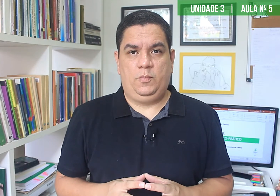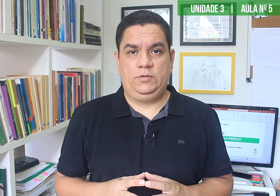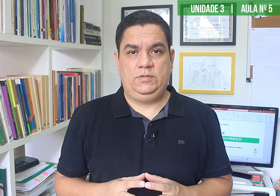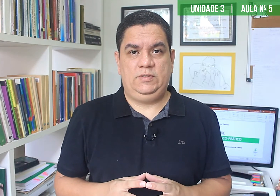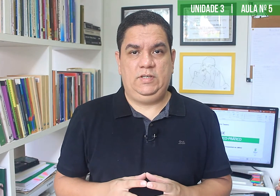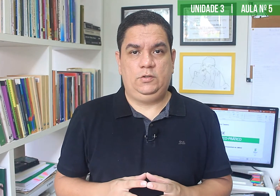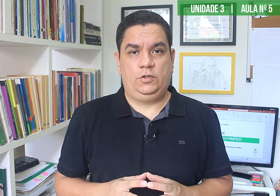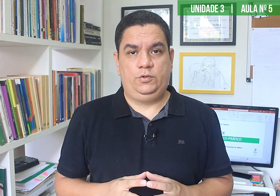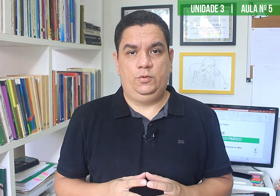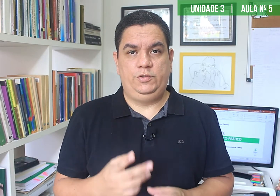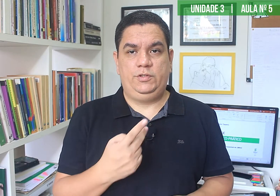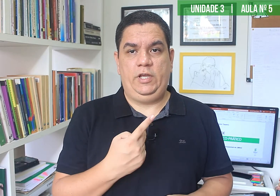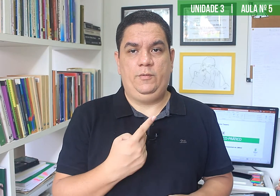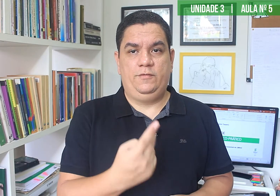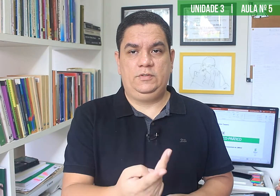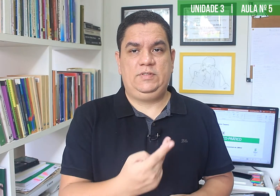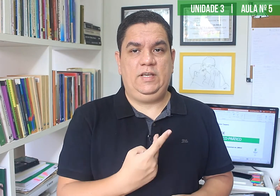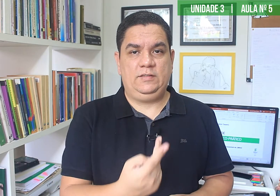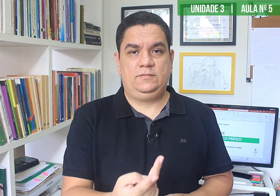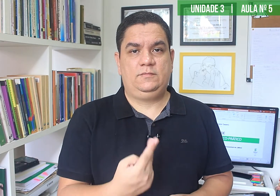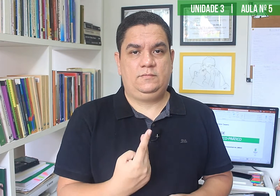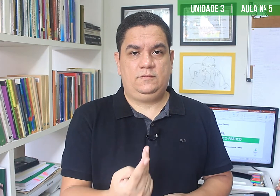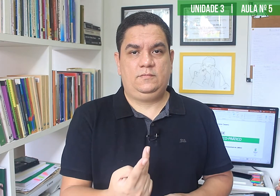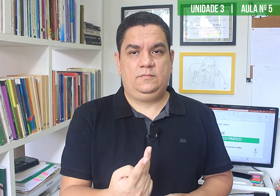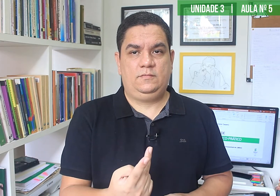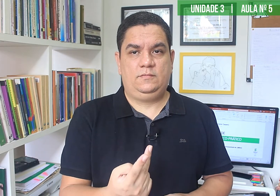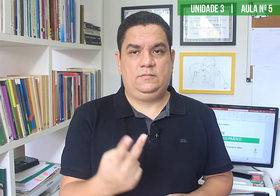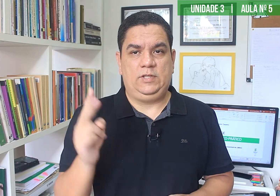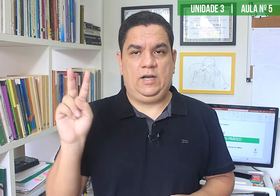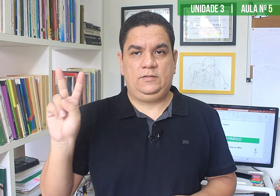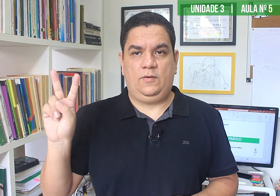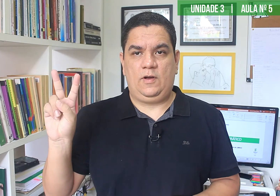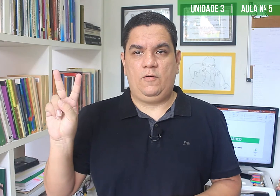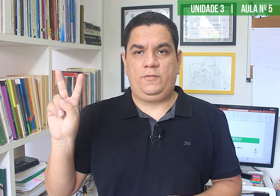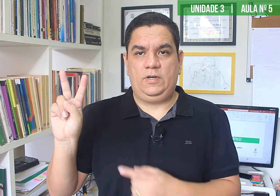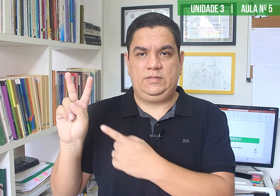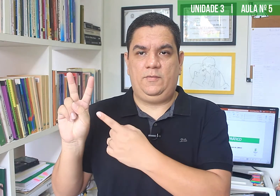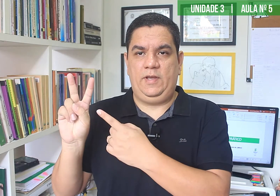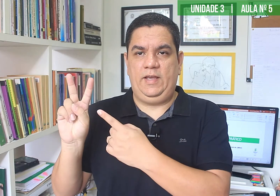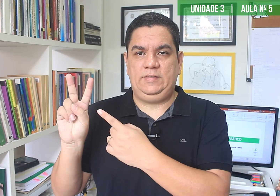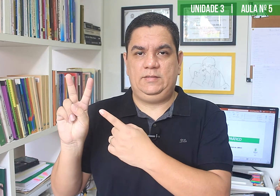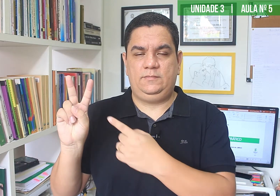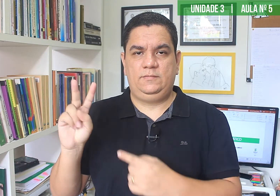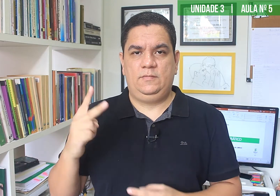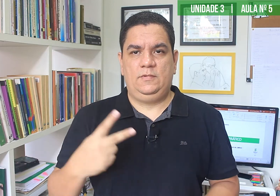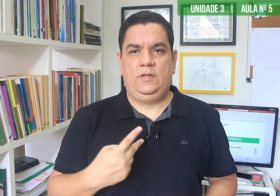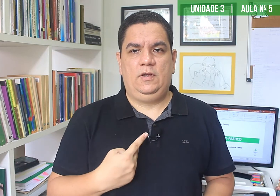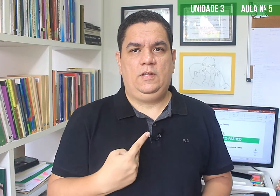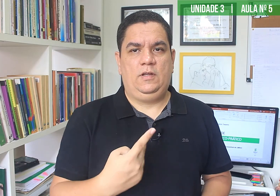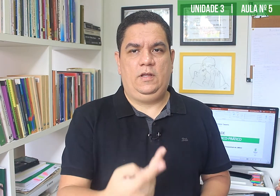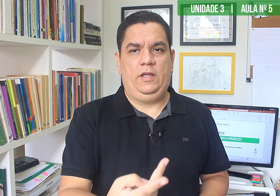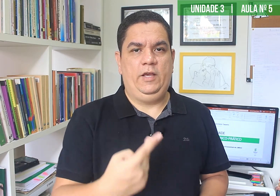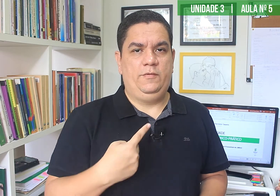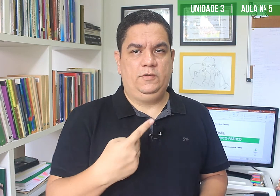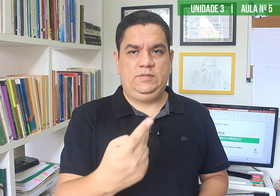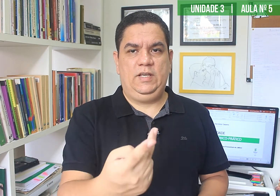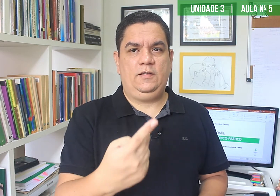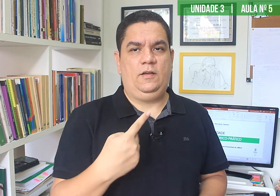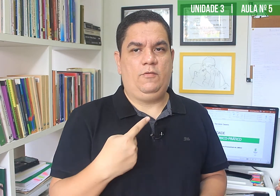posso dizer nós dois, eu e você. Tá? Então a configuração é essa, eu e você, eu vou